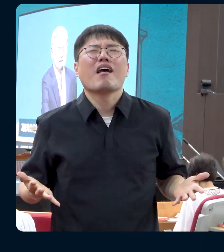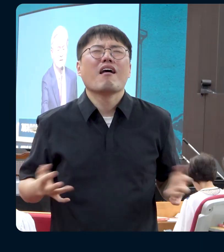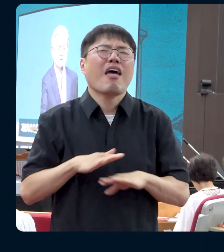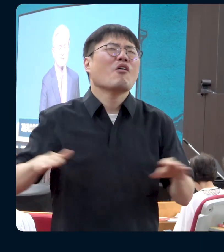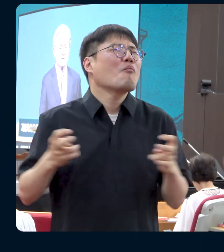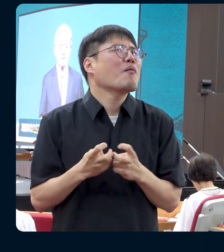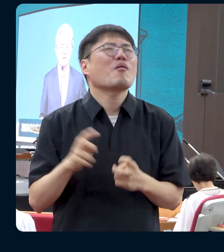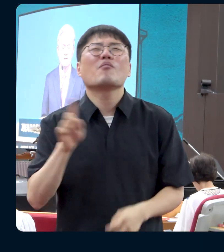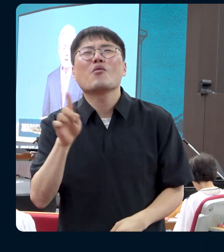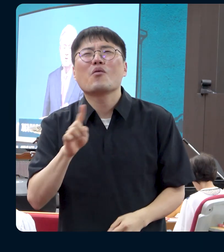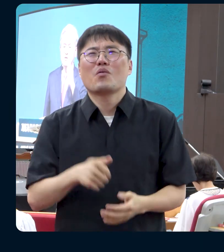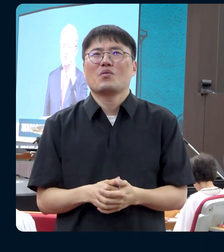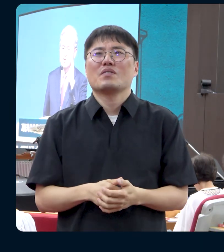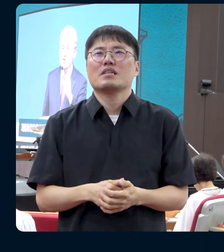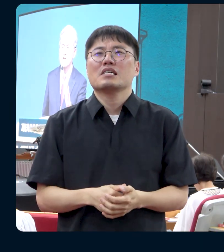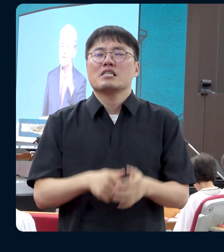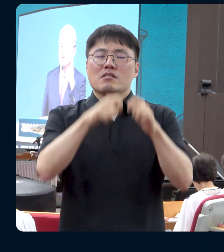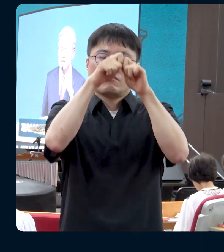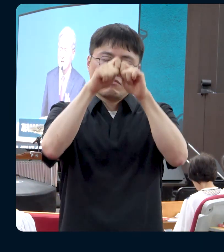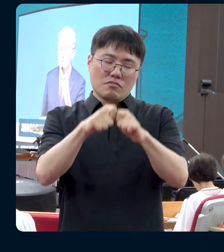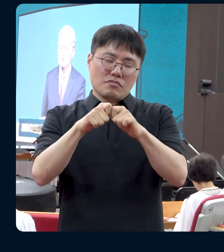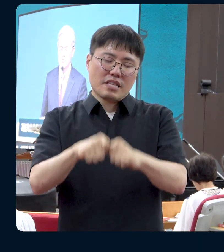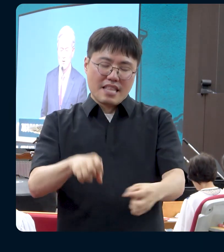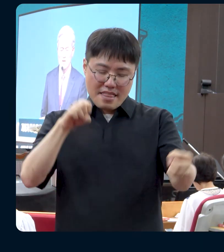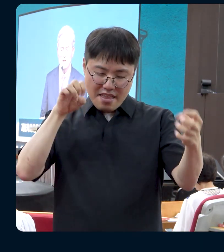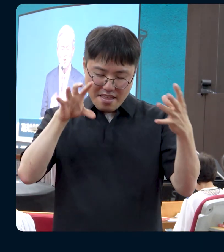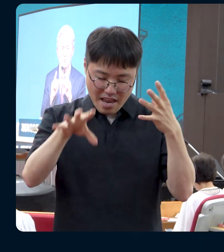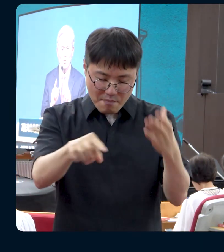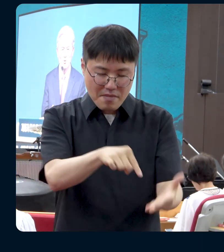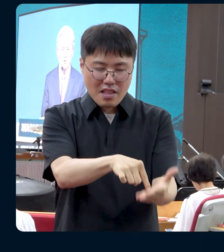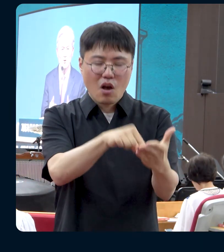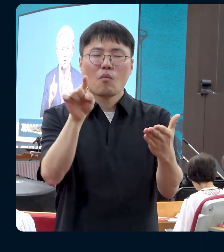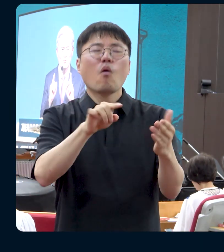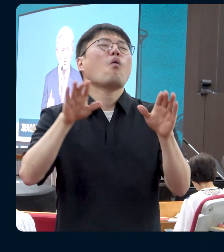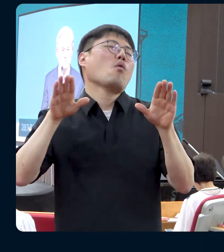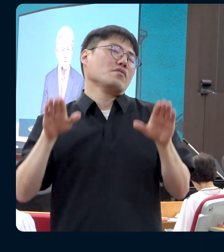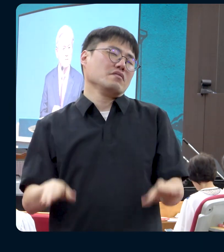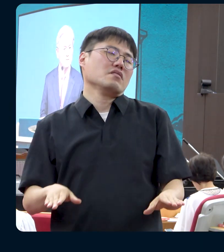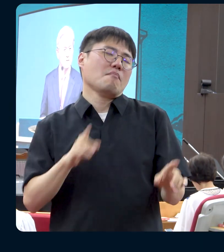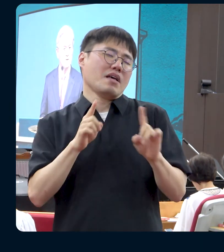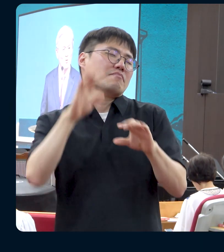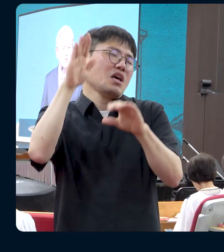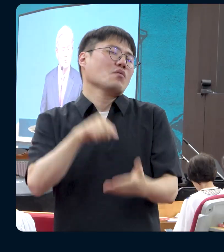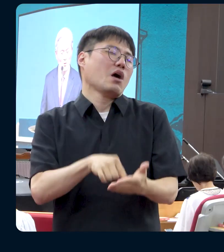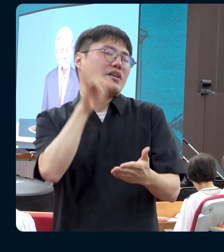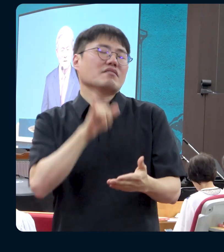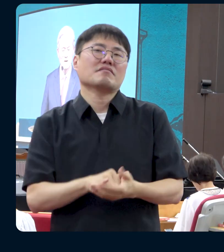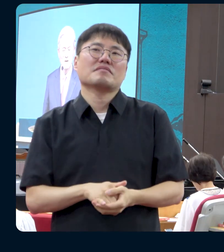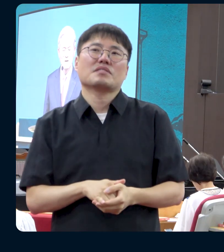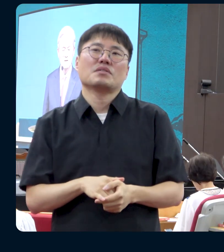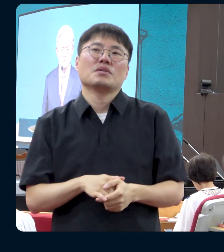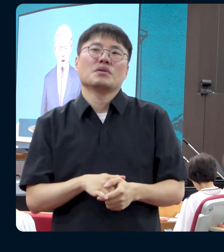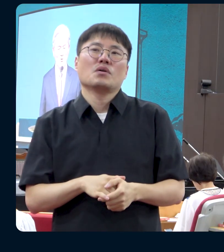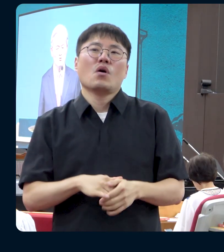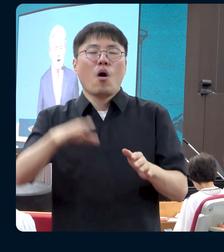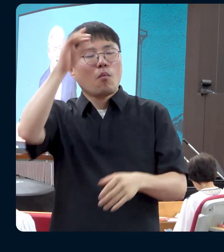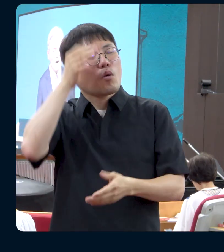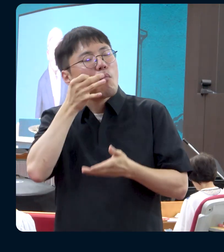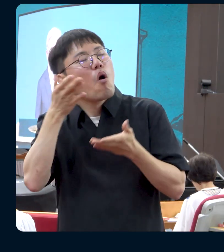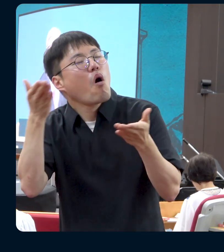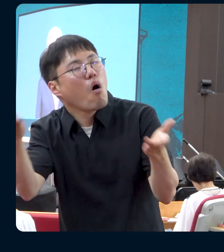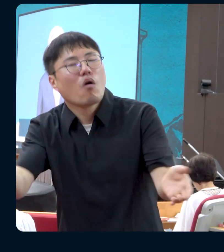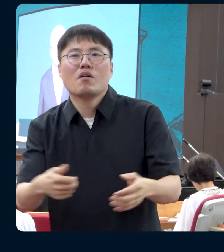수 있는가? 바로 이 구체적인 대답을 주는 것이 본을 보임이에요. 본을 보임.